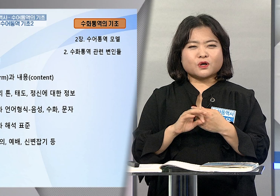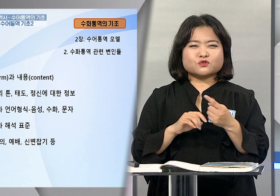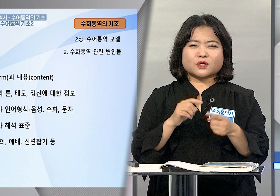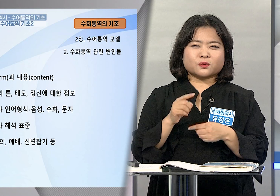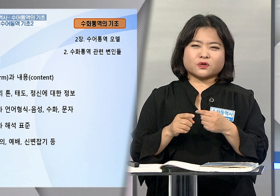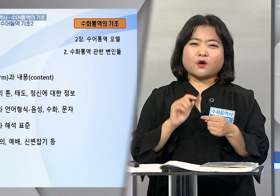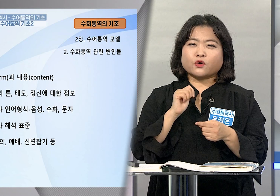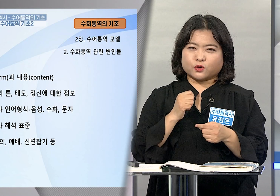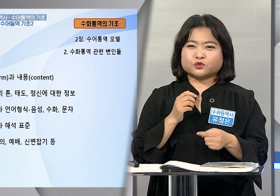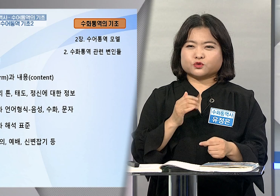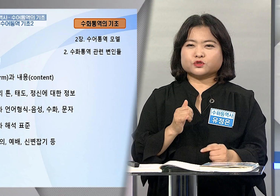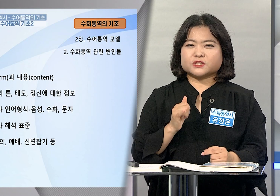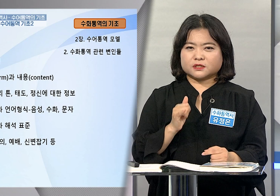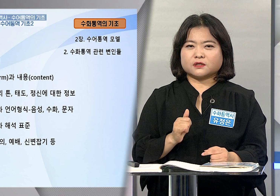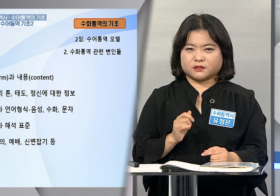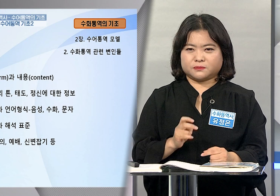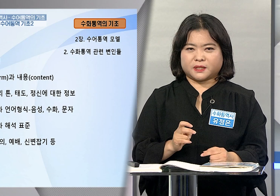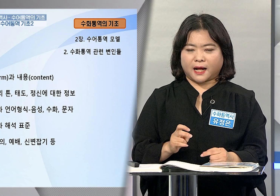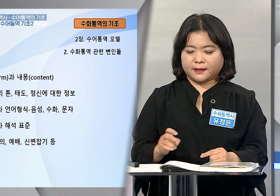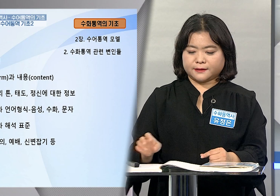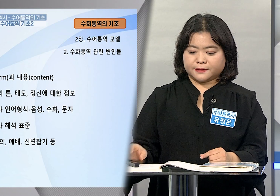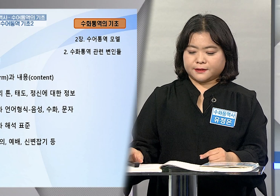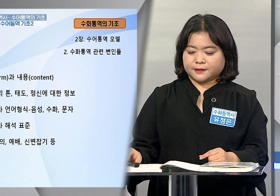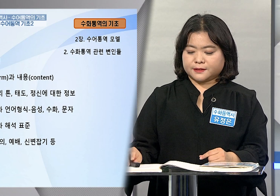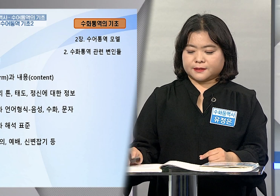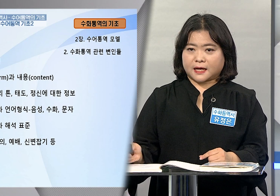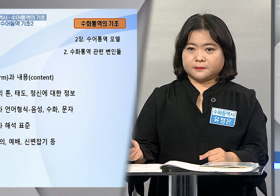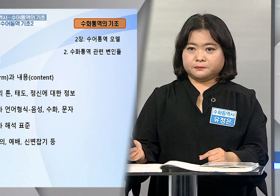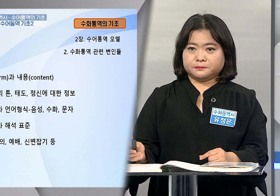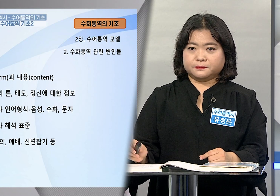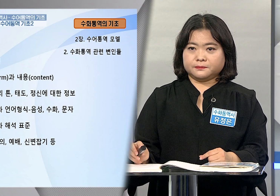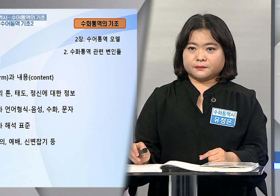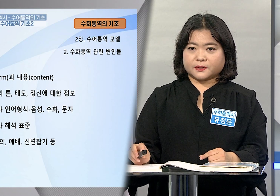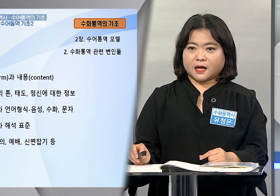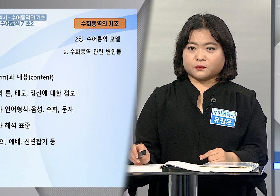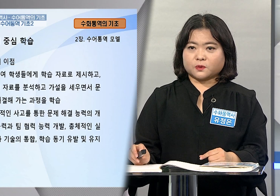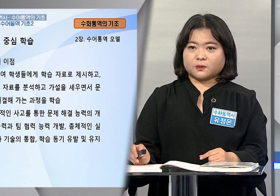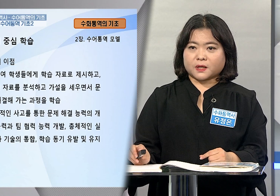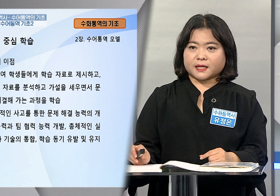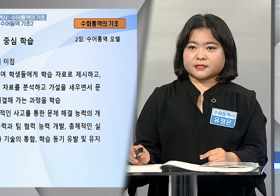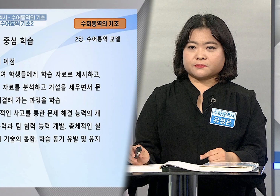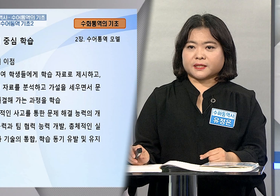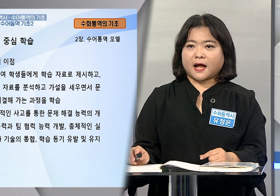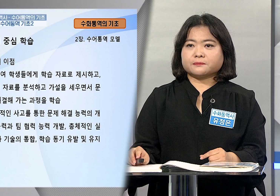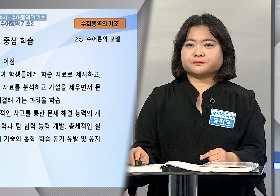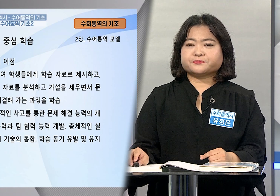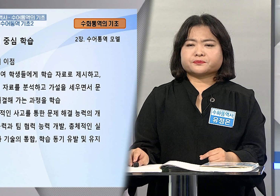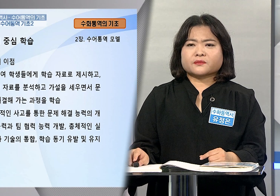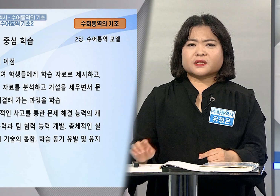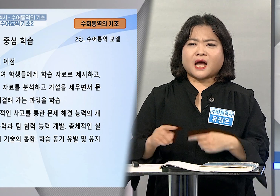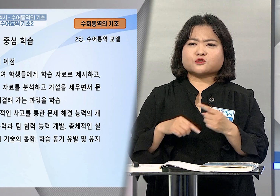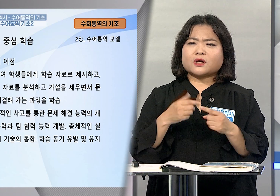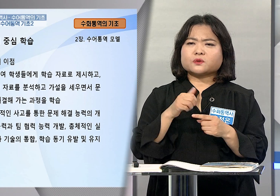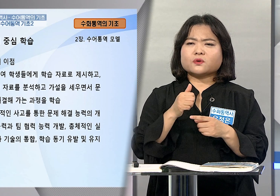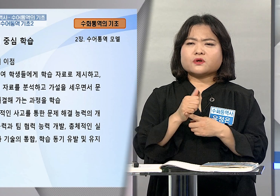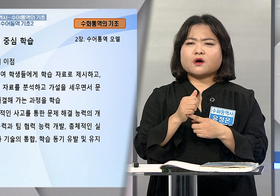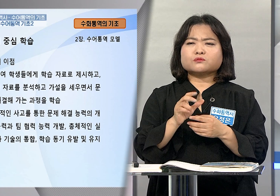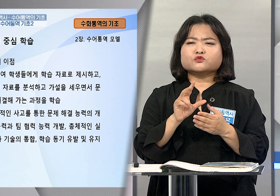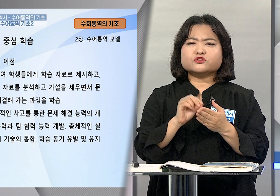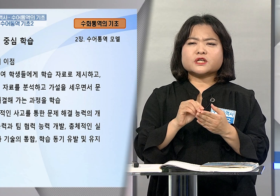수화 통역이 어려울 수도 있을 것입니다. 자, 다음으로 넘어가겠습니다. 자, 수화통역